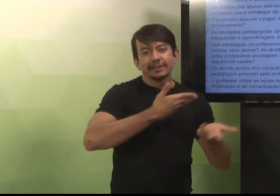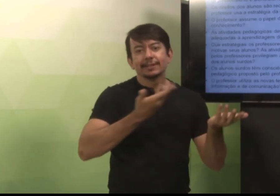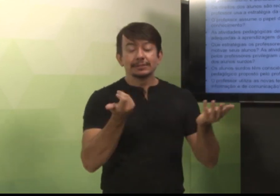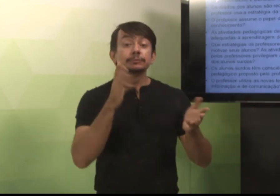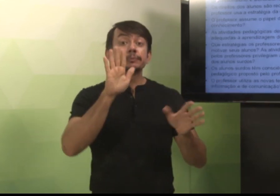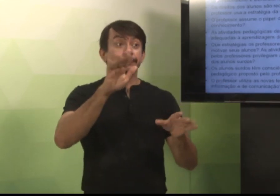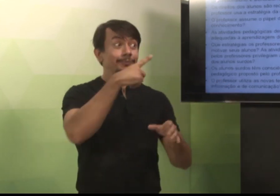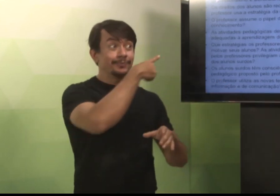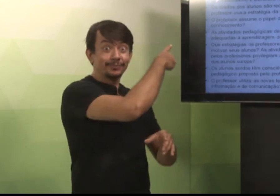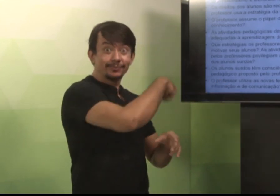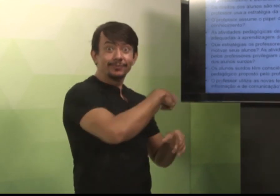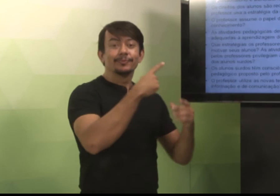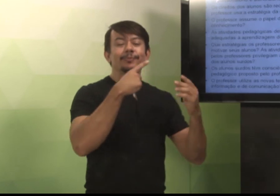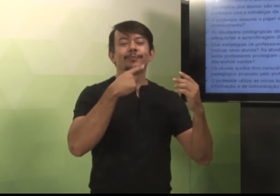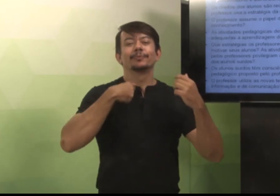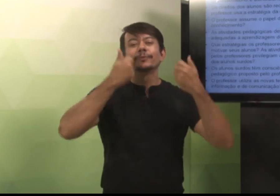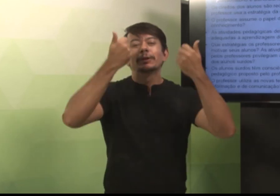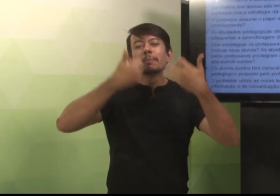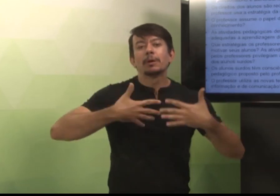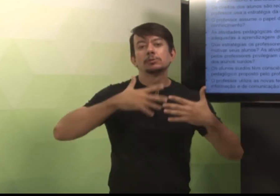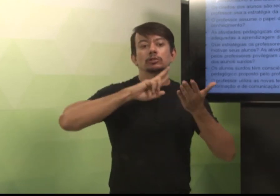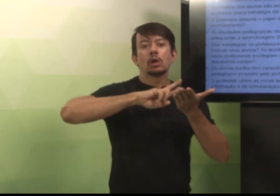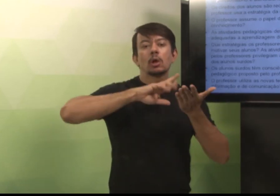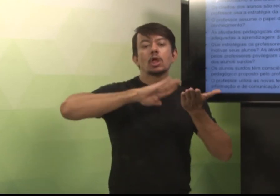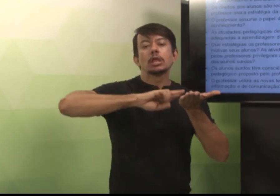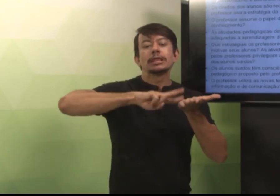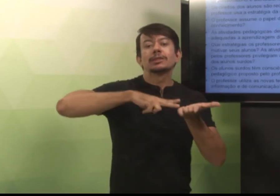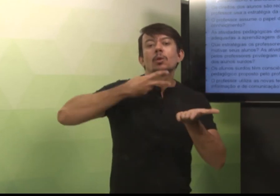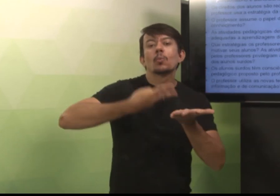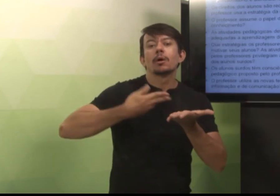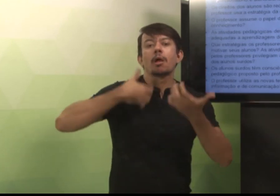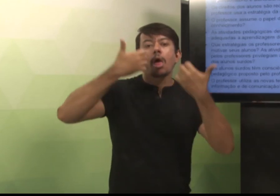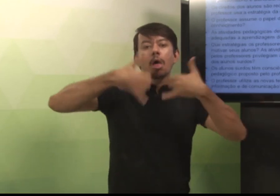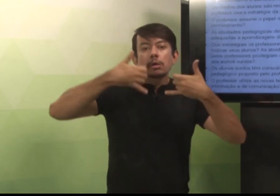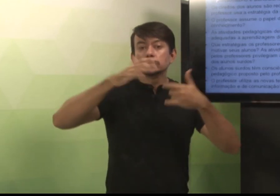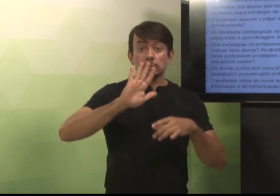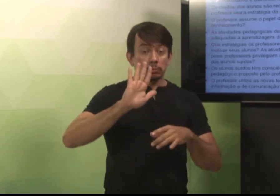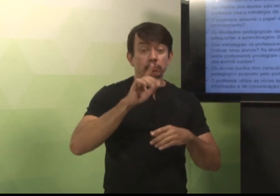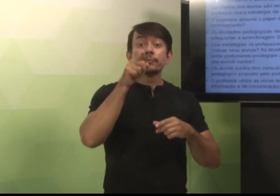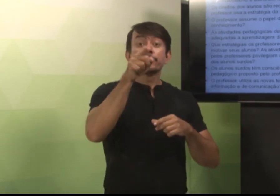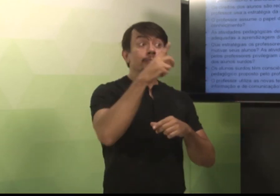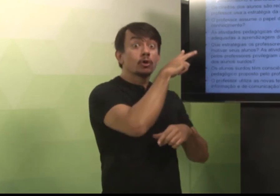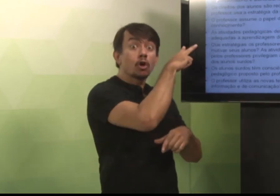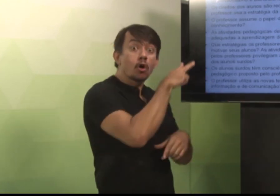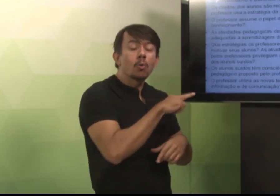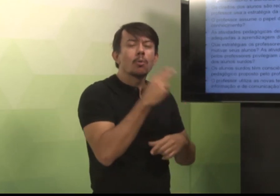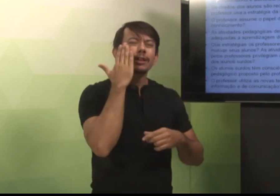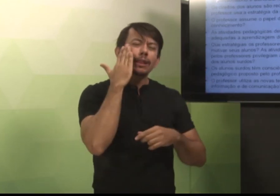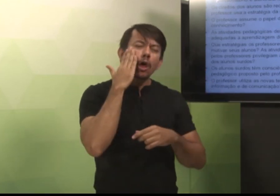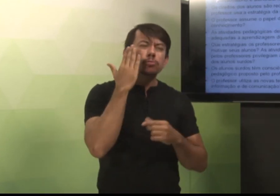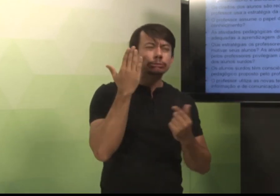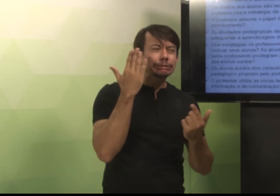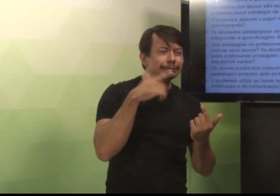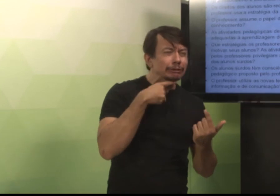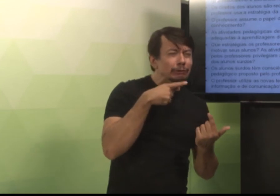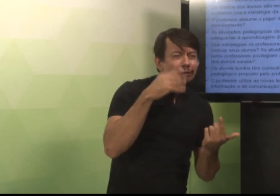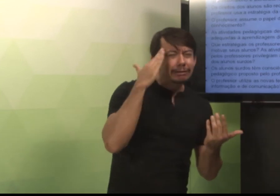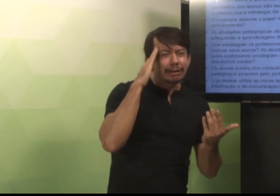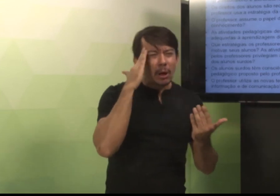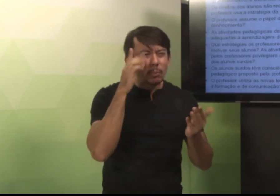Por exemplo, o professor interage com seus alunos? Como? Então, como o professor interage em sala de aula? Aqui